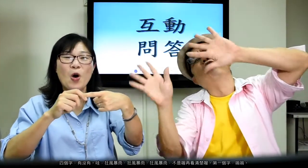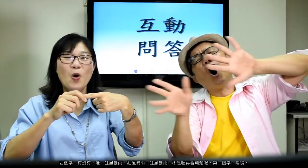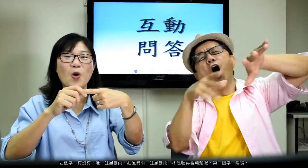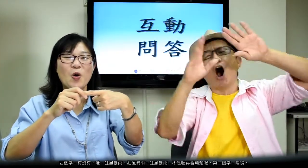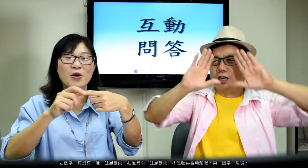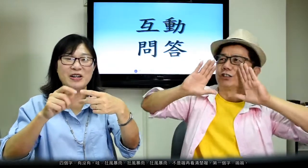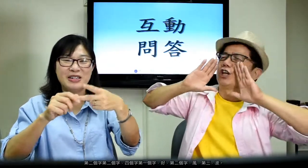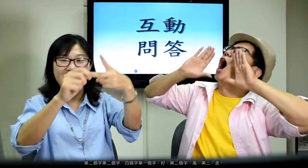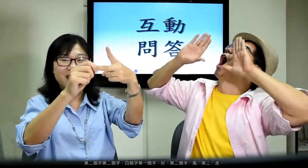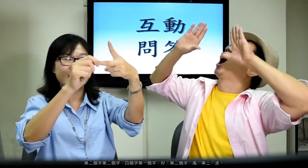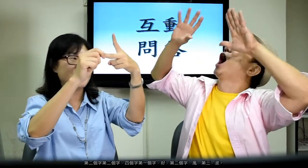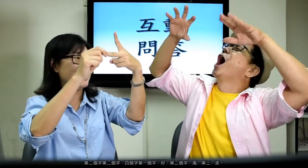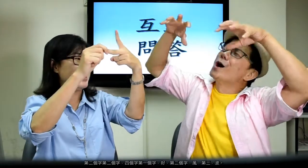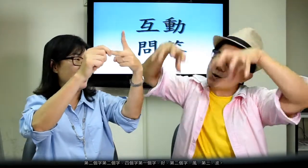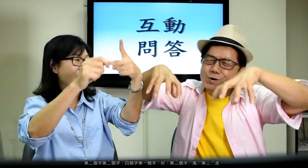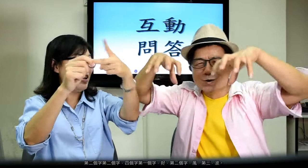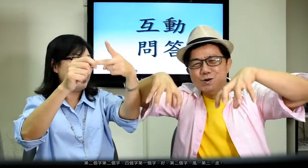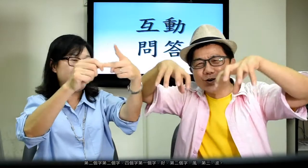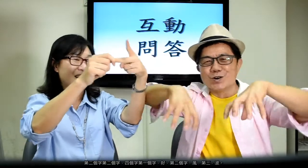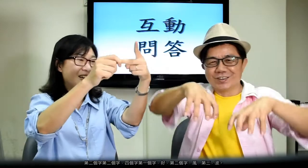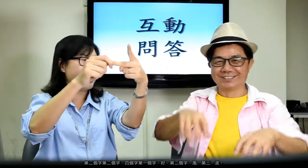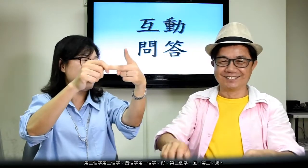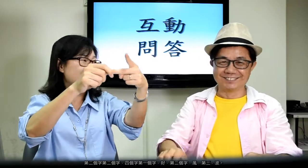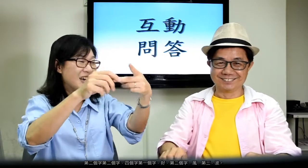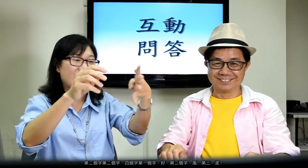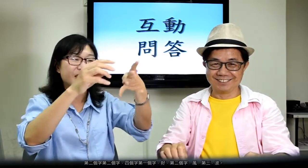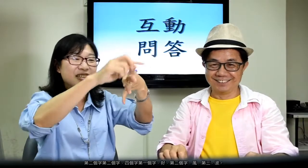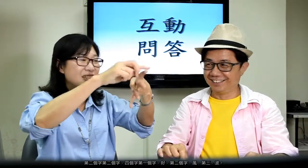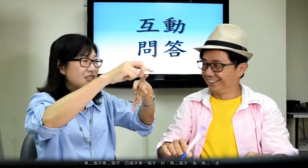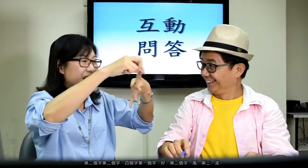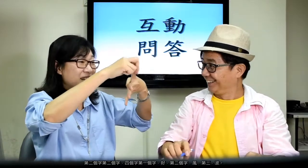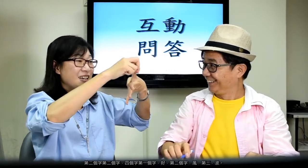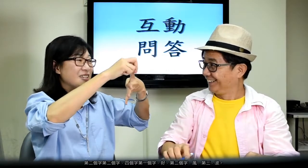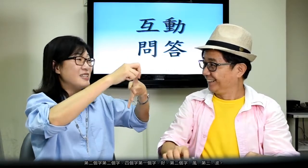呼；第二个字，第二个字啊，四个字好，第一个字，